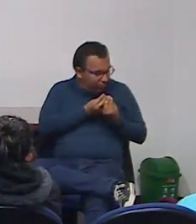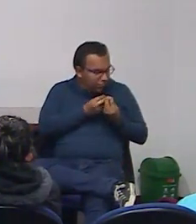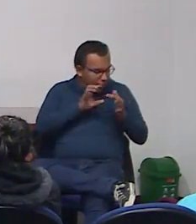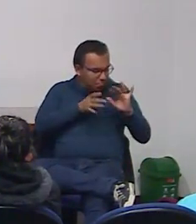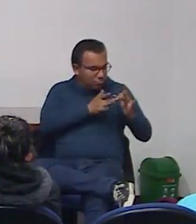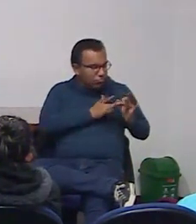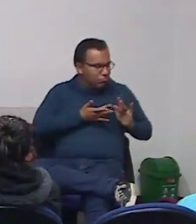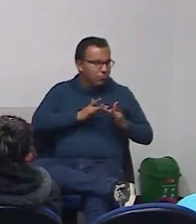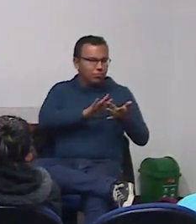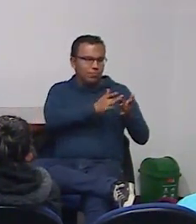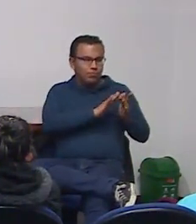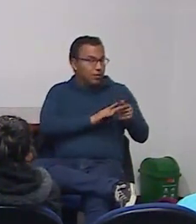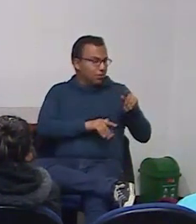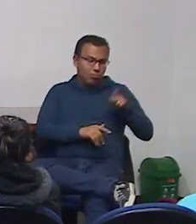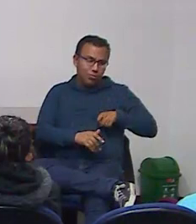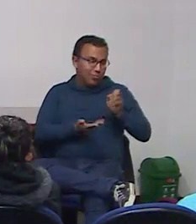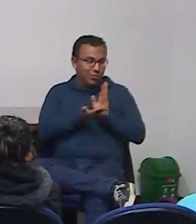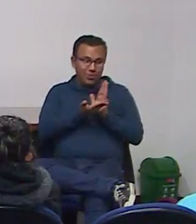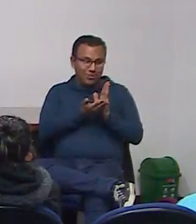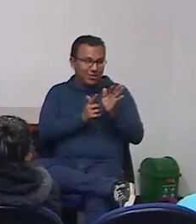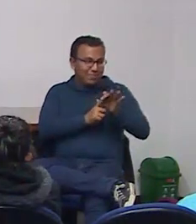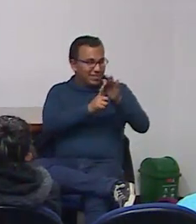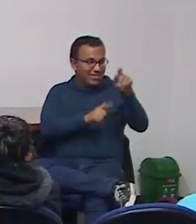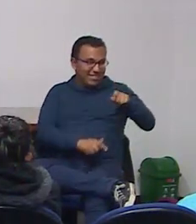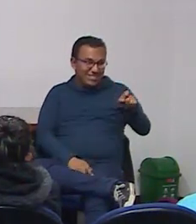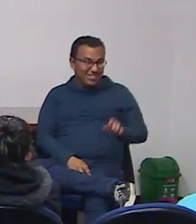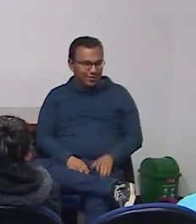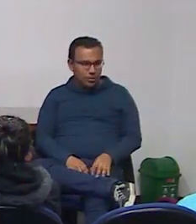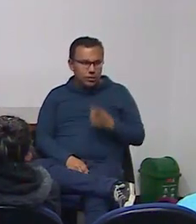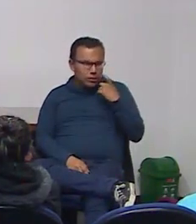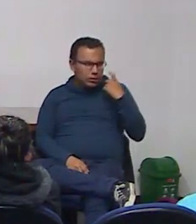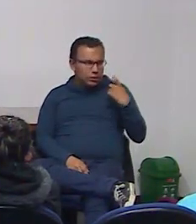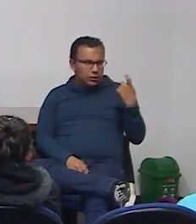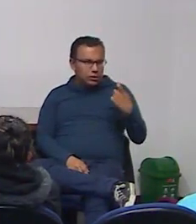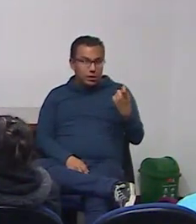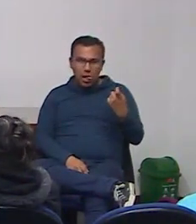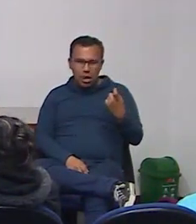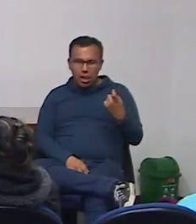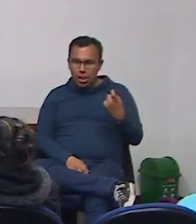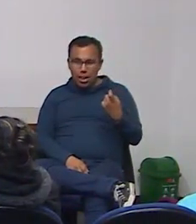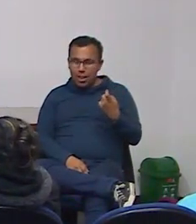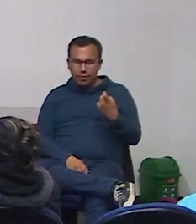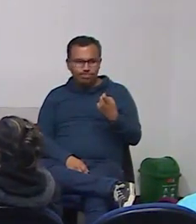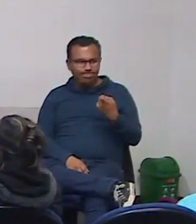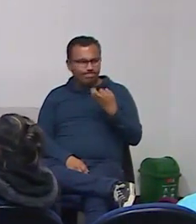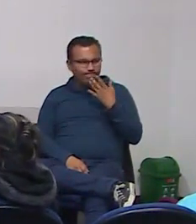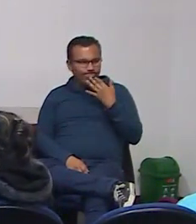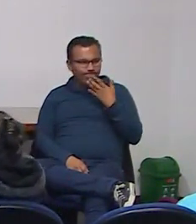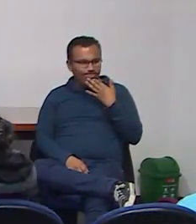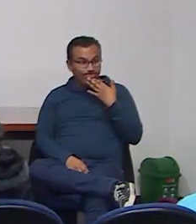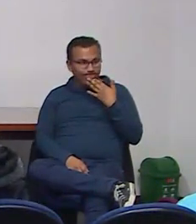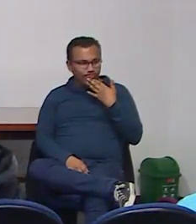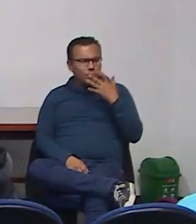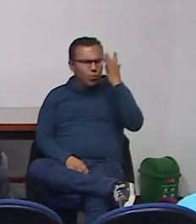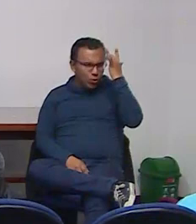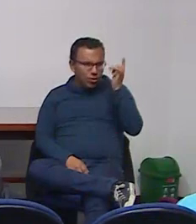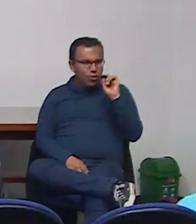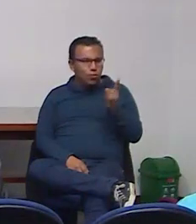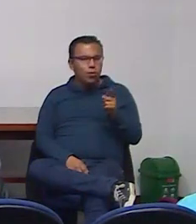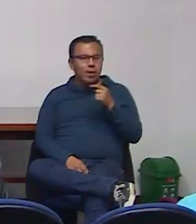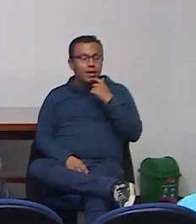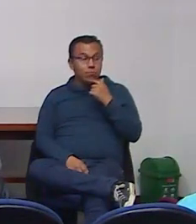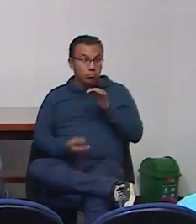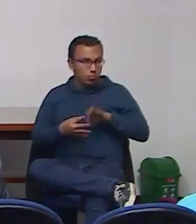para mí era fundamental tener una educadora especial Yo digamos duré buscándolo bastante tiempo eh digamos porque también lo